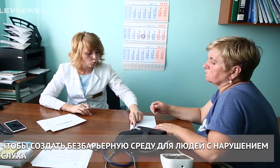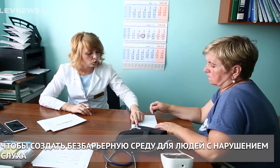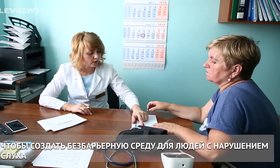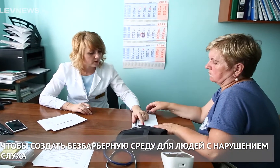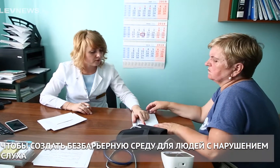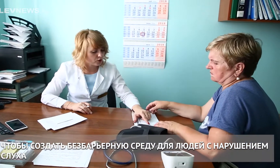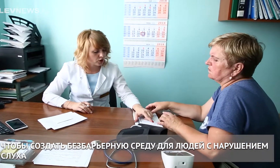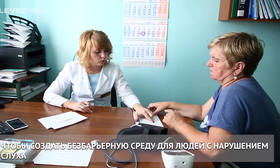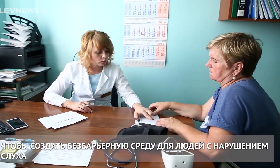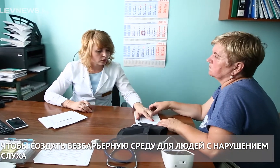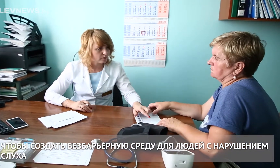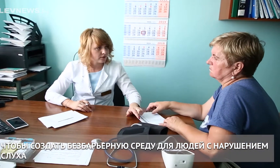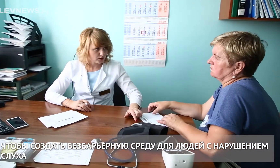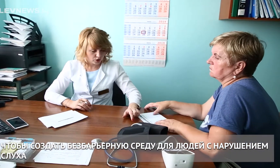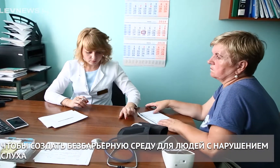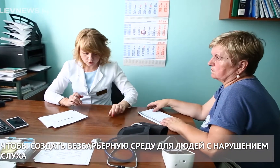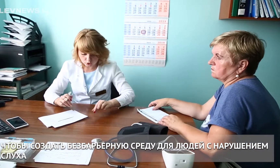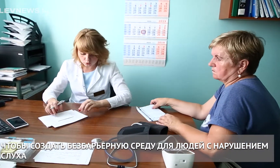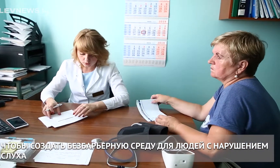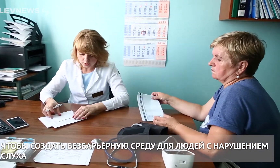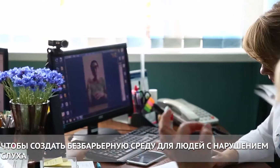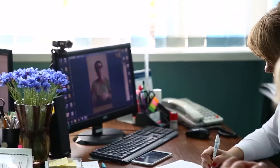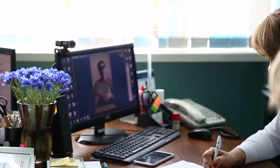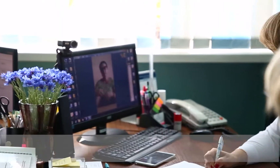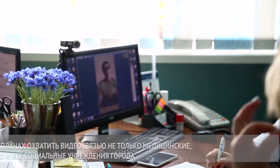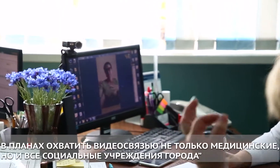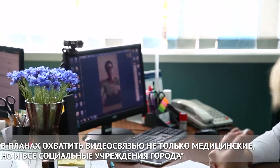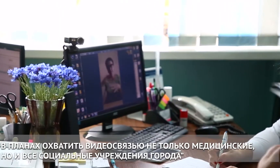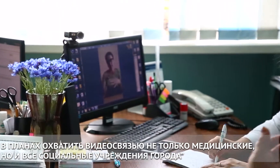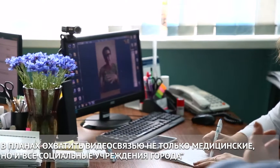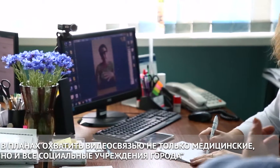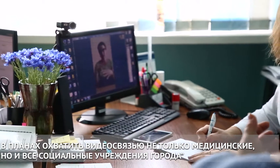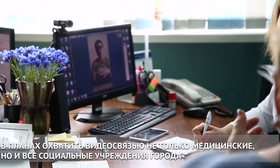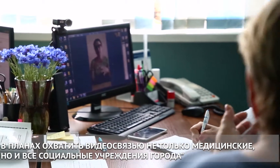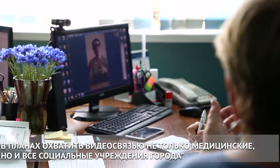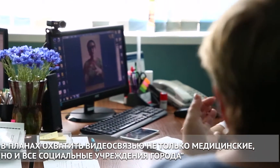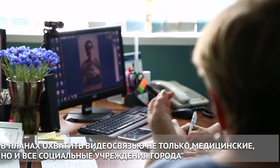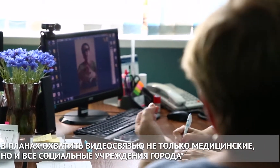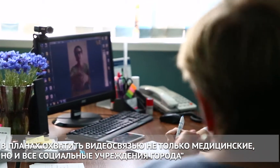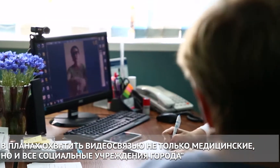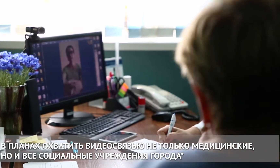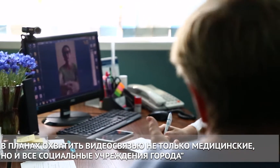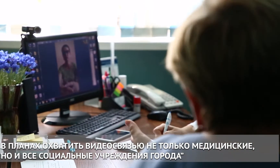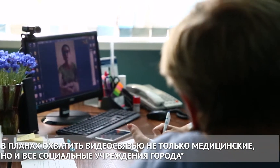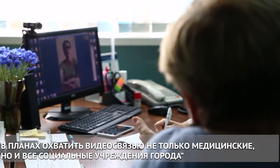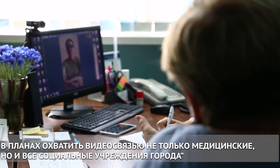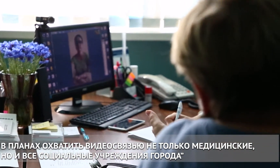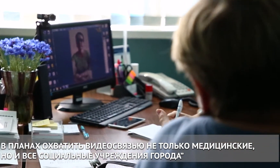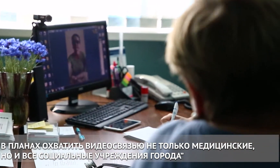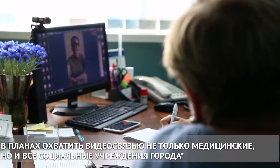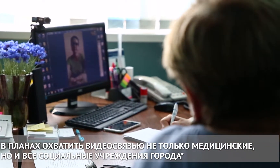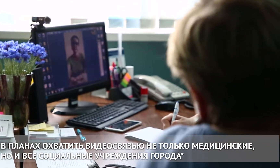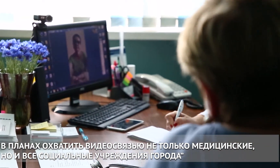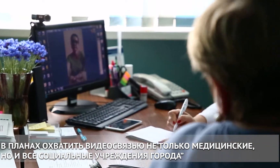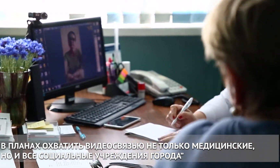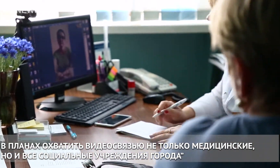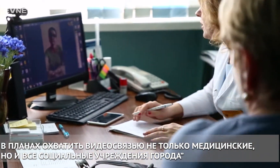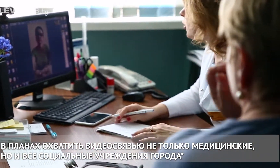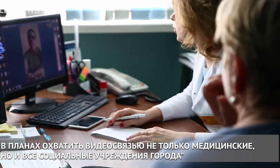охватить все поликлиники города Могилева, где обслуживаются глухие граждане, чтобы у них был безбарьерный доступ к